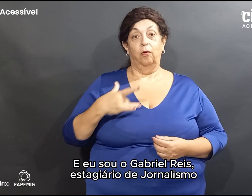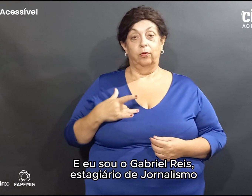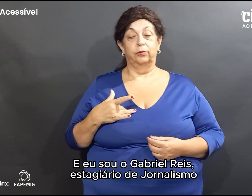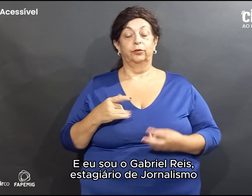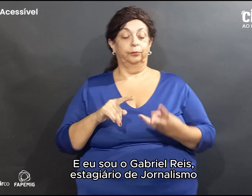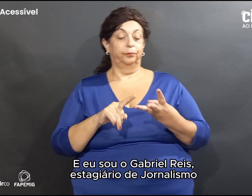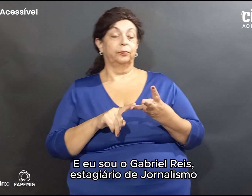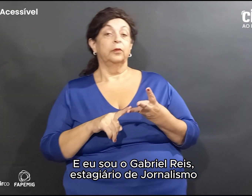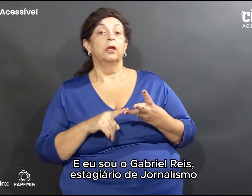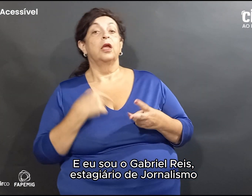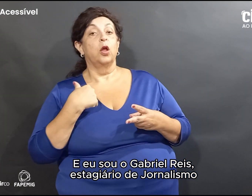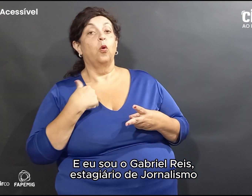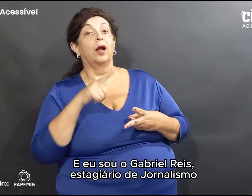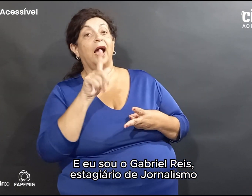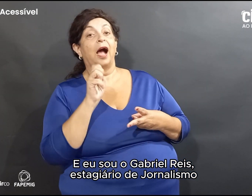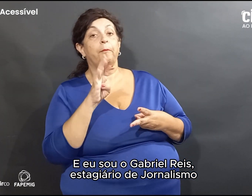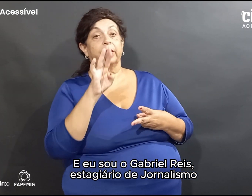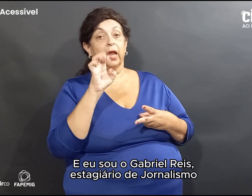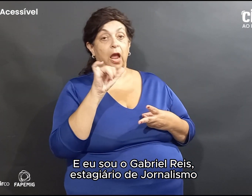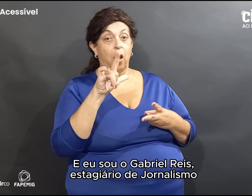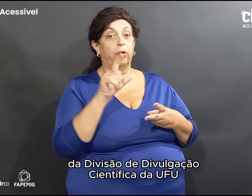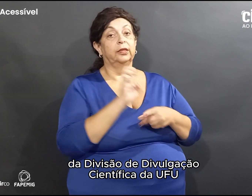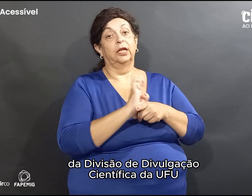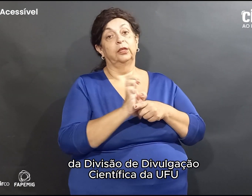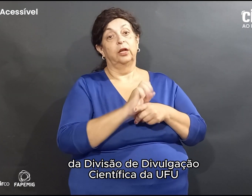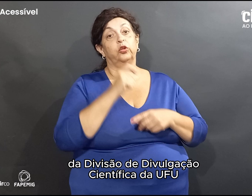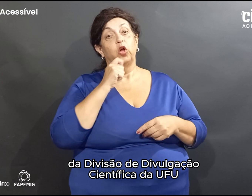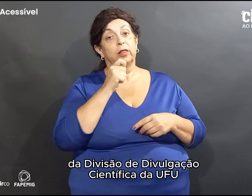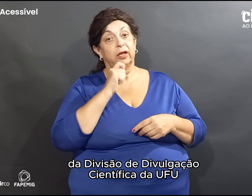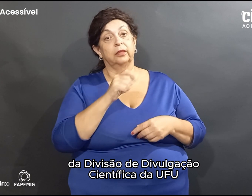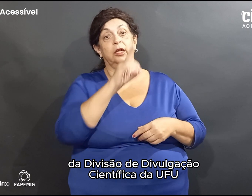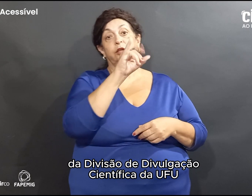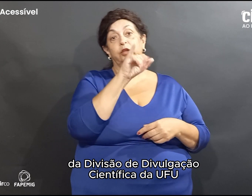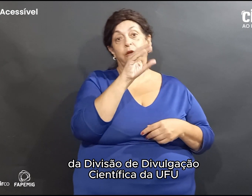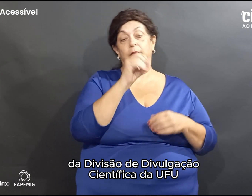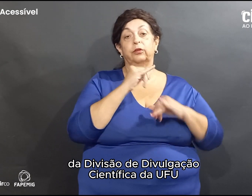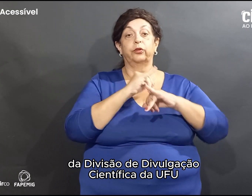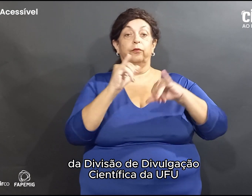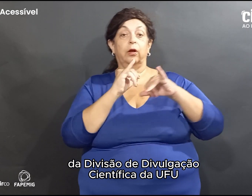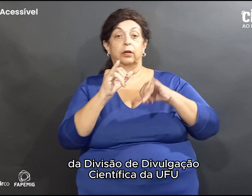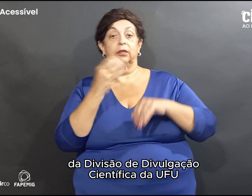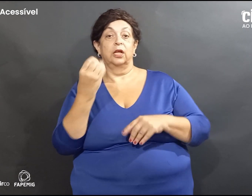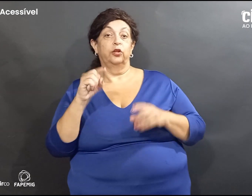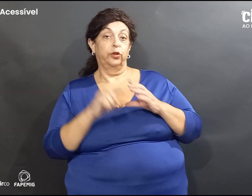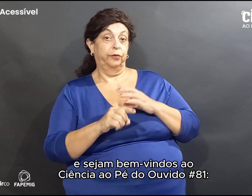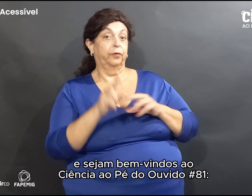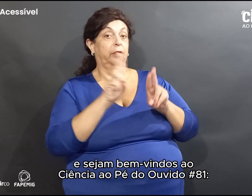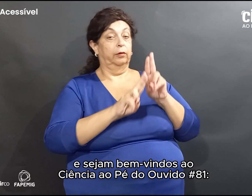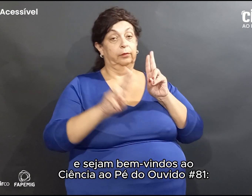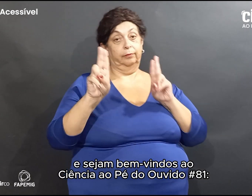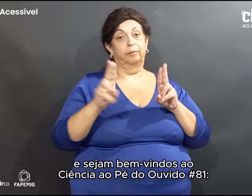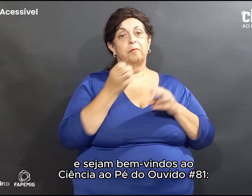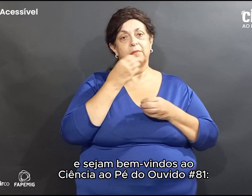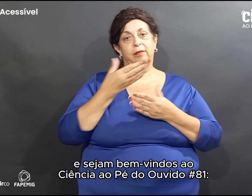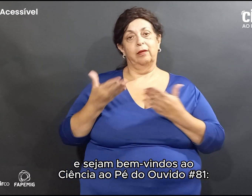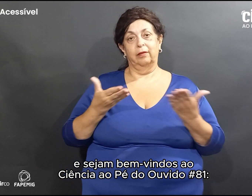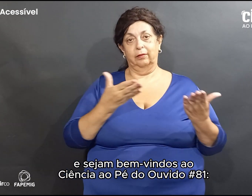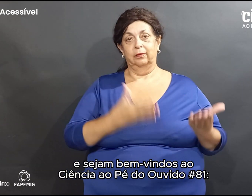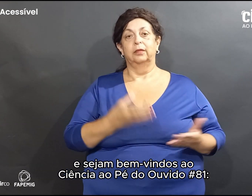sou Gabriel Reis, estagiário de jornalismo da Divisão de Divulgação Científica da UFO. E sejam bem-vindos ao Ciência ao Pé do